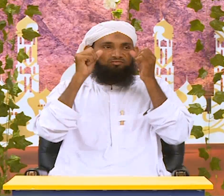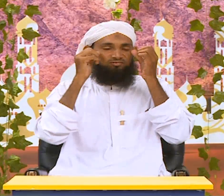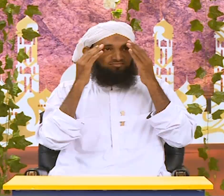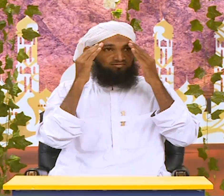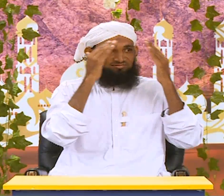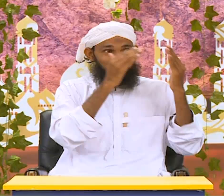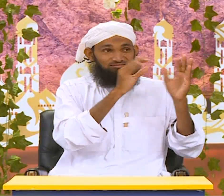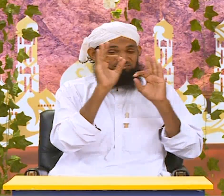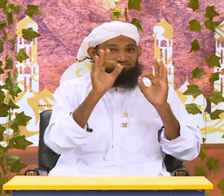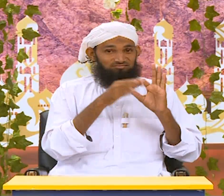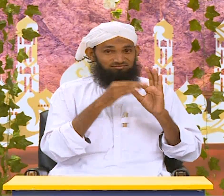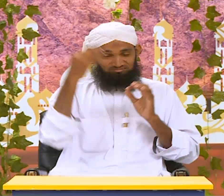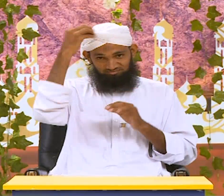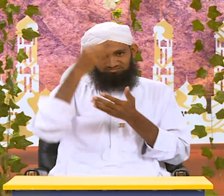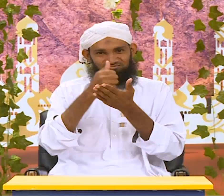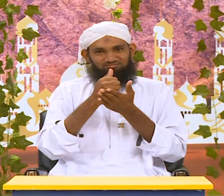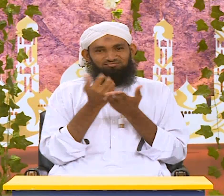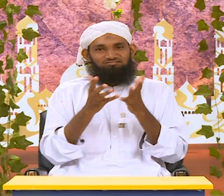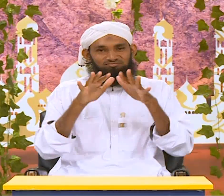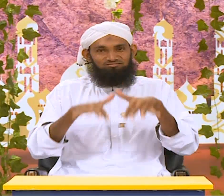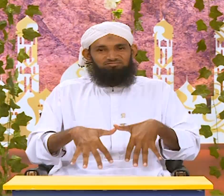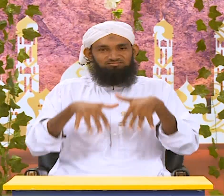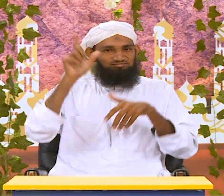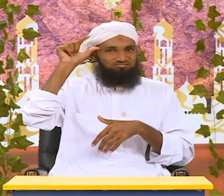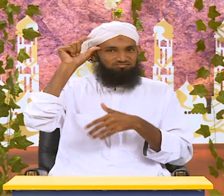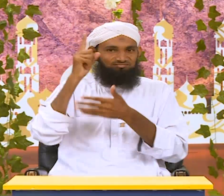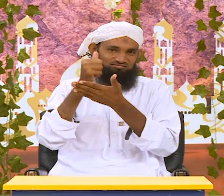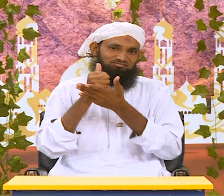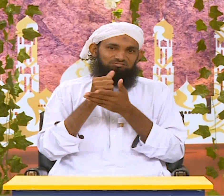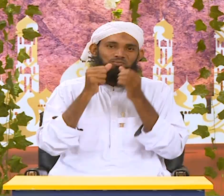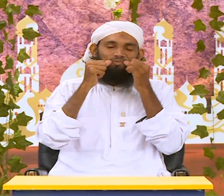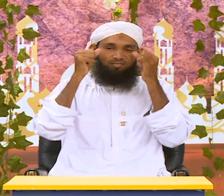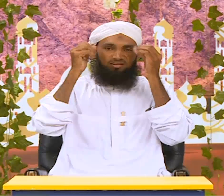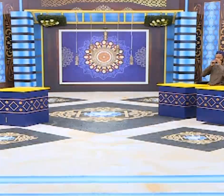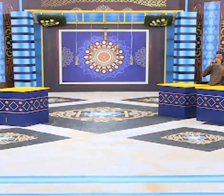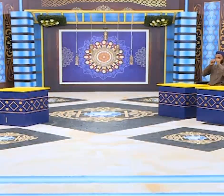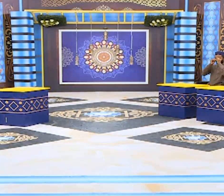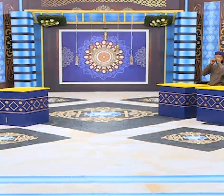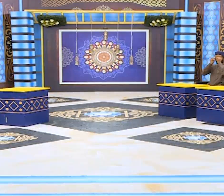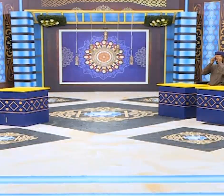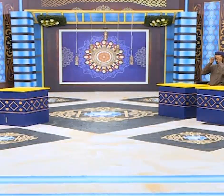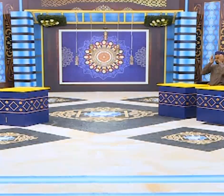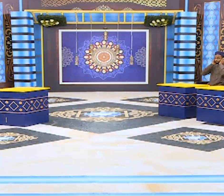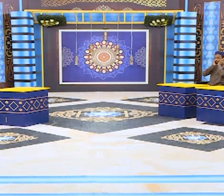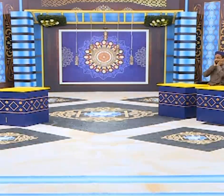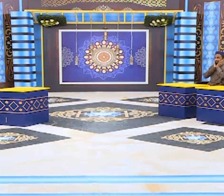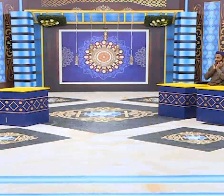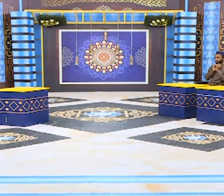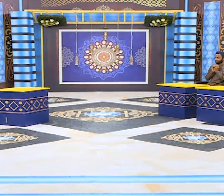وآلہ وصحبہ وسلم کا صدقہ ہمیں آخرت کی فکر نصیب ہو جائے۔ صلو علی الحبیب صلی اللہ علی محمد صلی اللہ علیہ